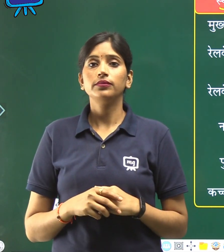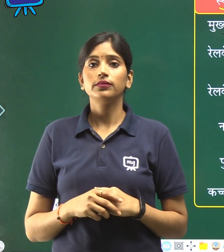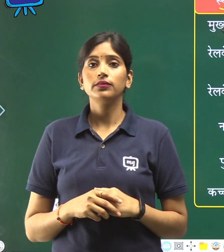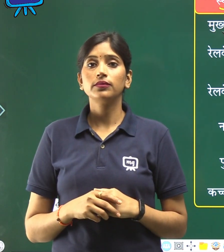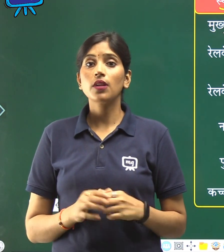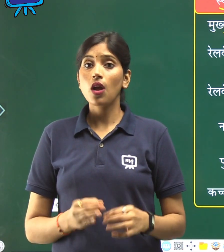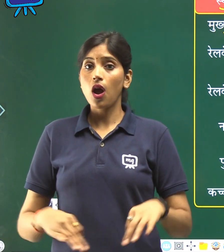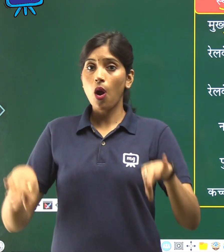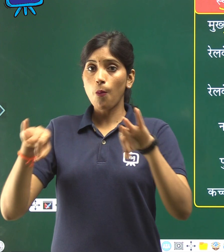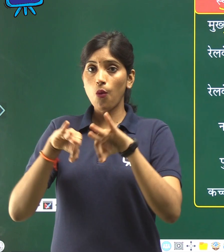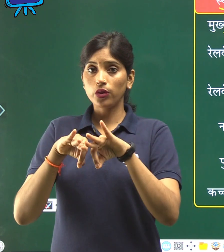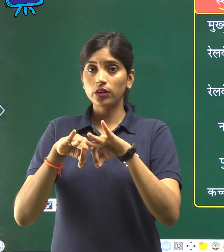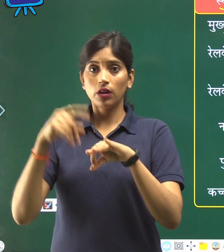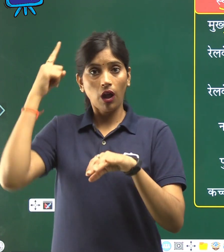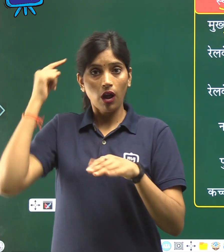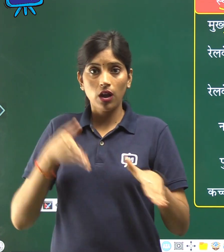मुख्य सड़क,